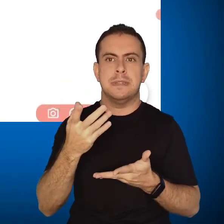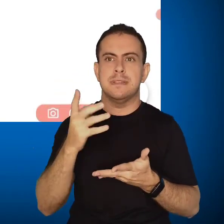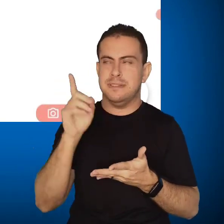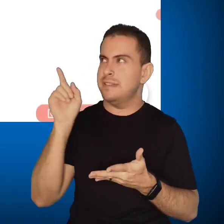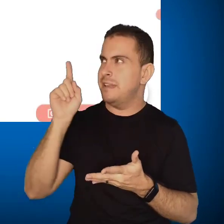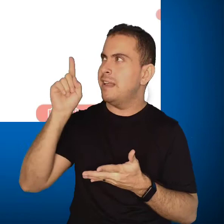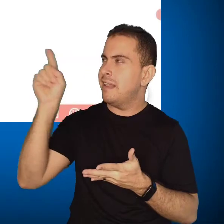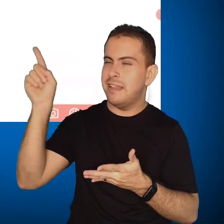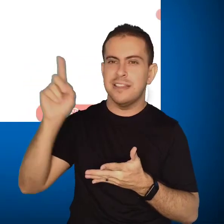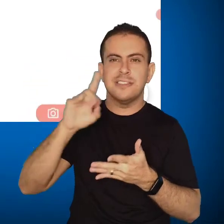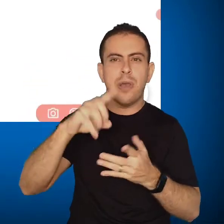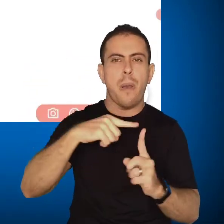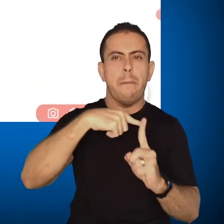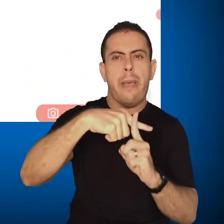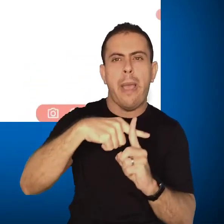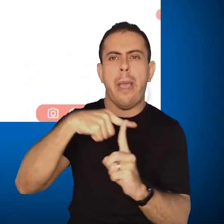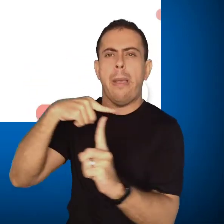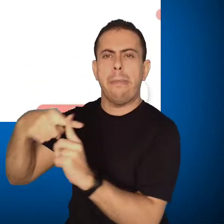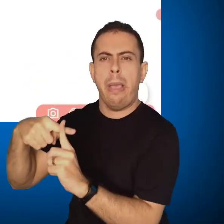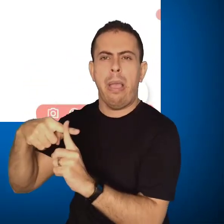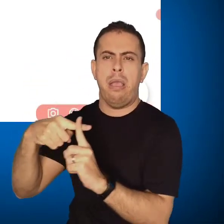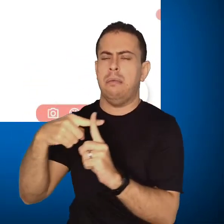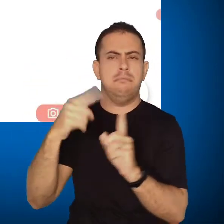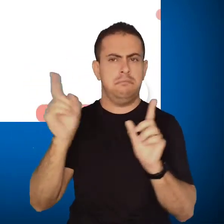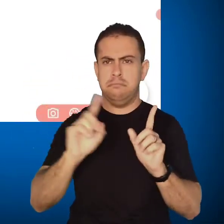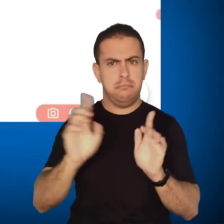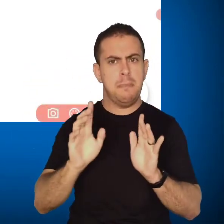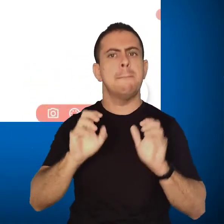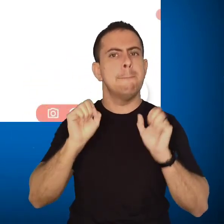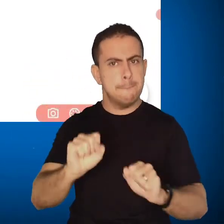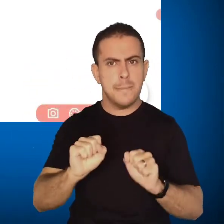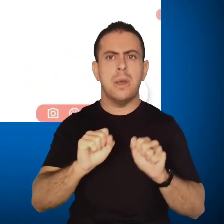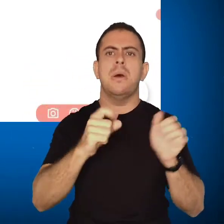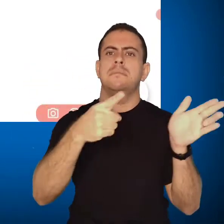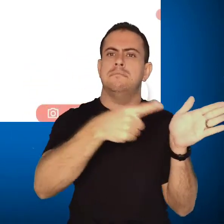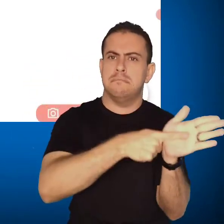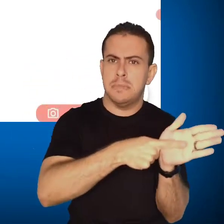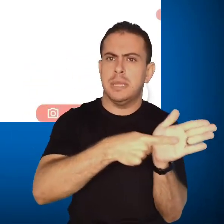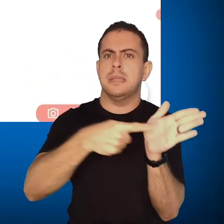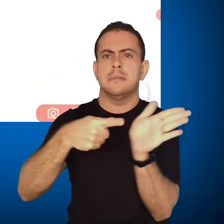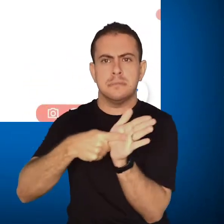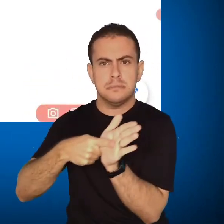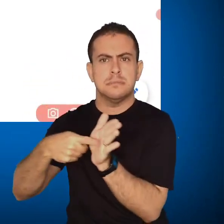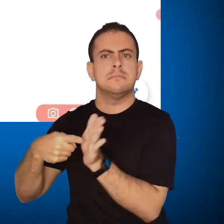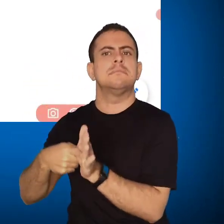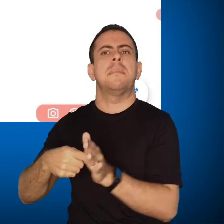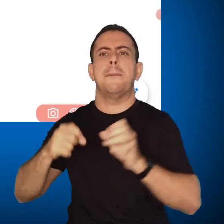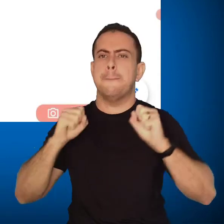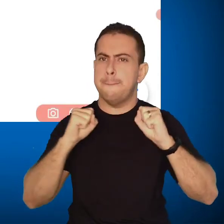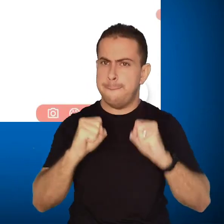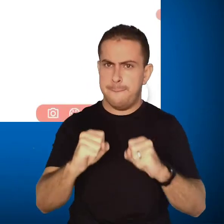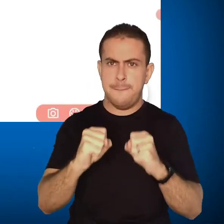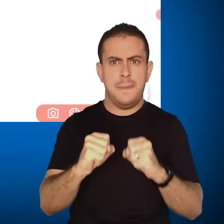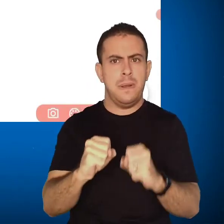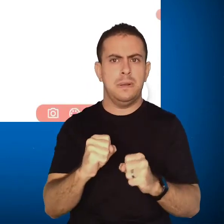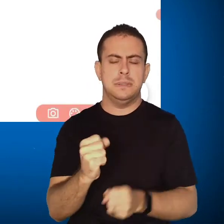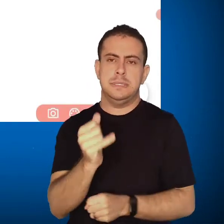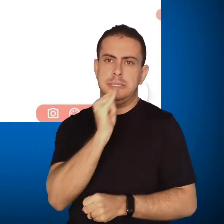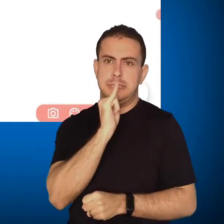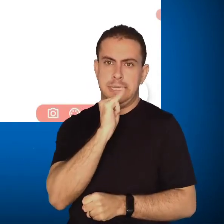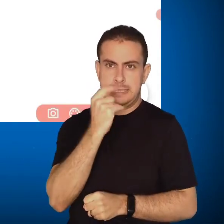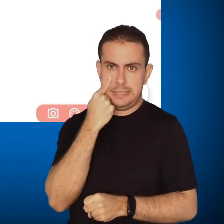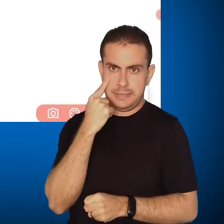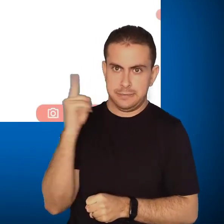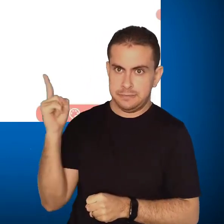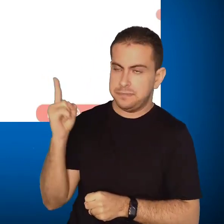que esses sinais aqui sejam positivos não, certo? Podem perfeitamente ser sinais negativos. Eu posso ter uma equação do segundo grau